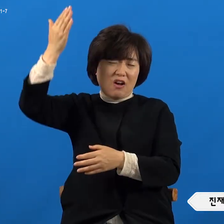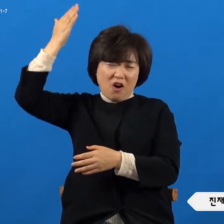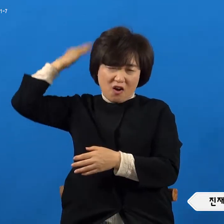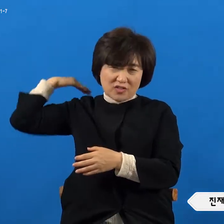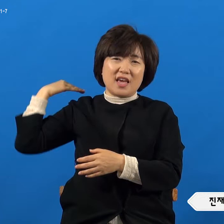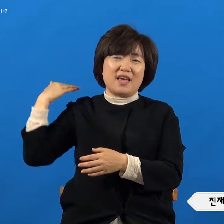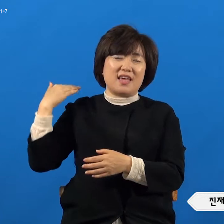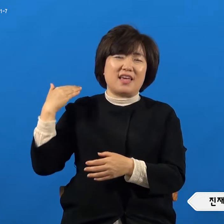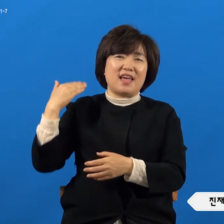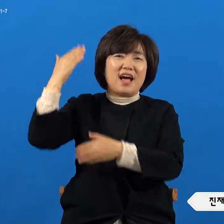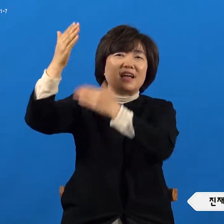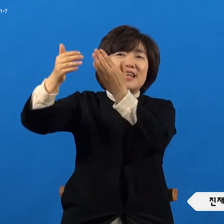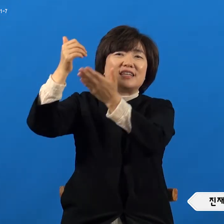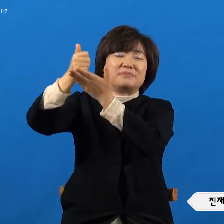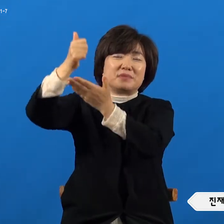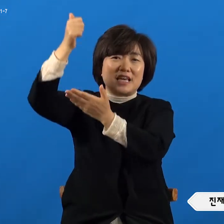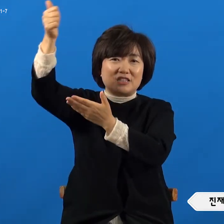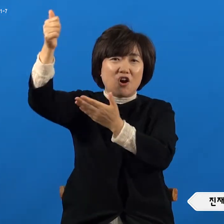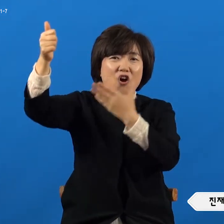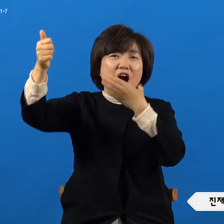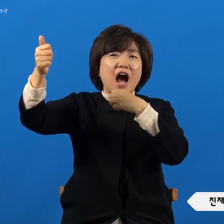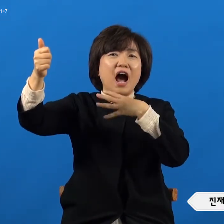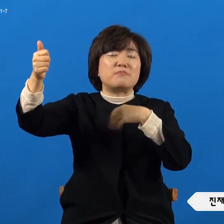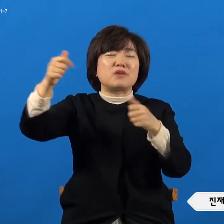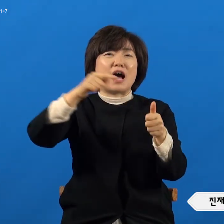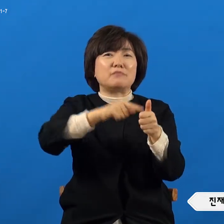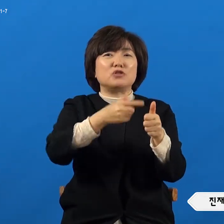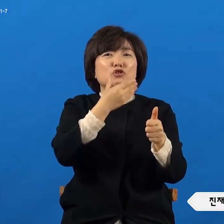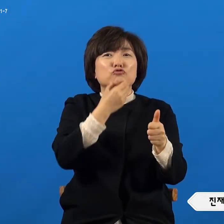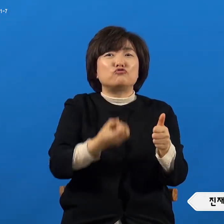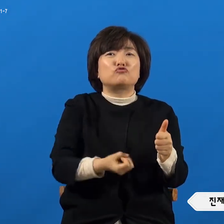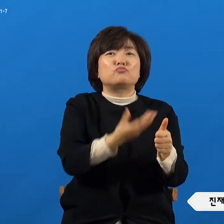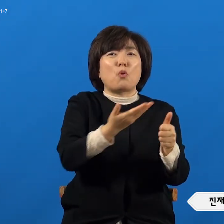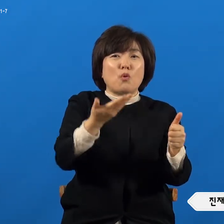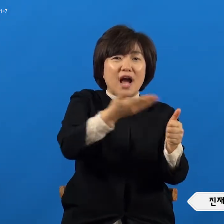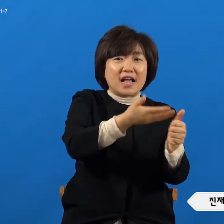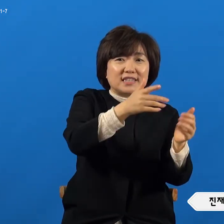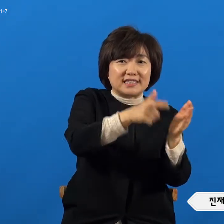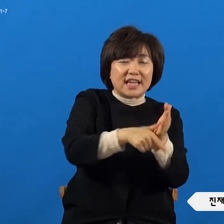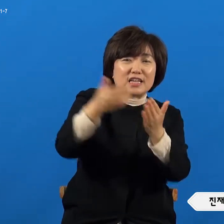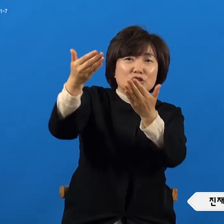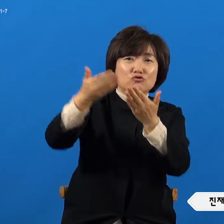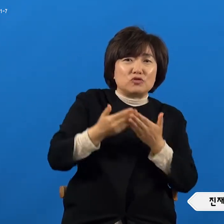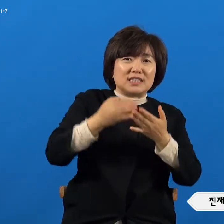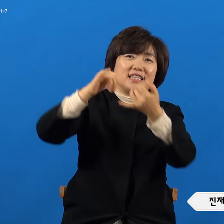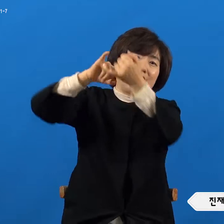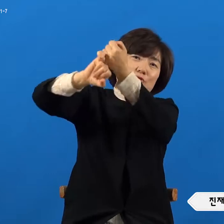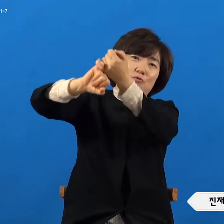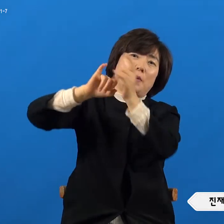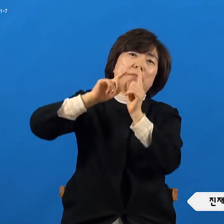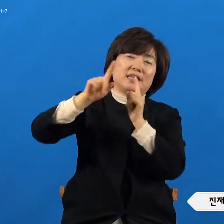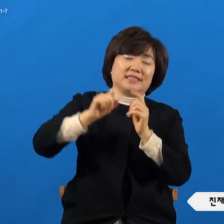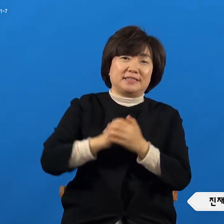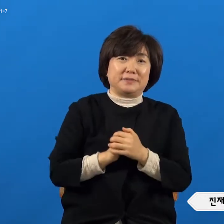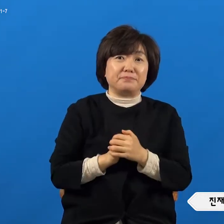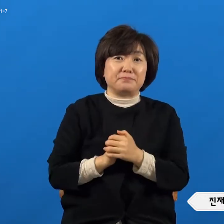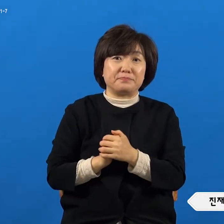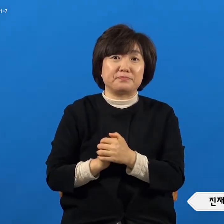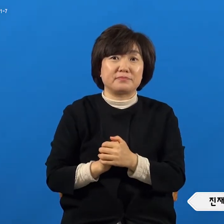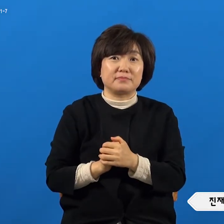아브라함을 축복하실 때 주신 약속의 말씀인 것을 우리는 생각해 봅니다. 우리